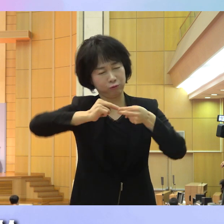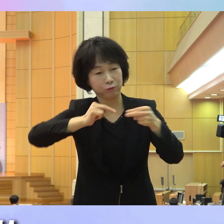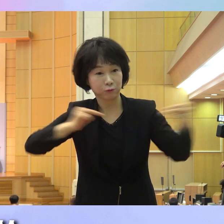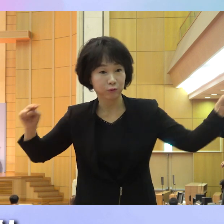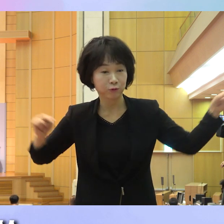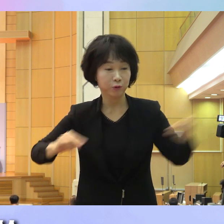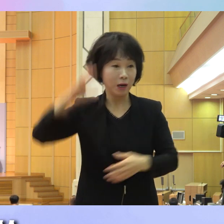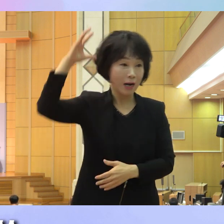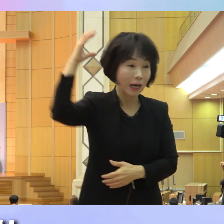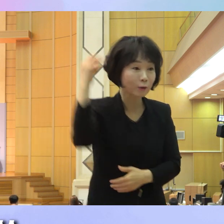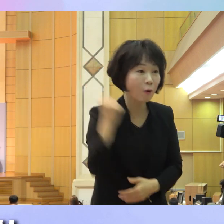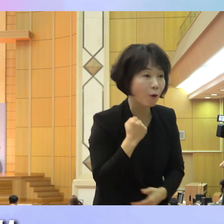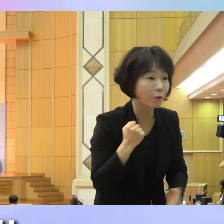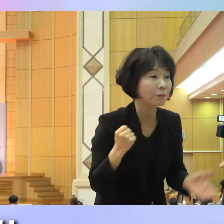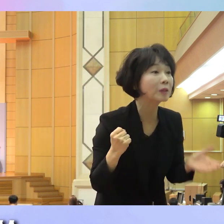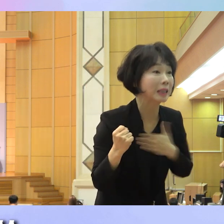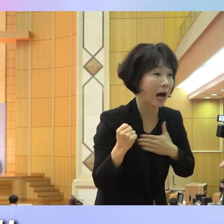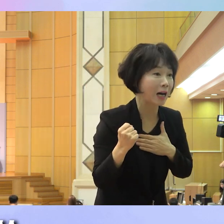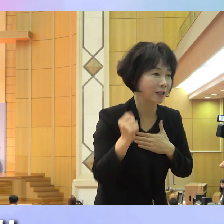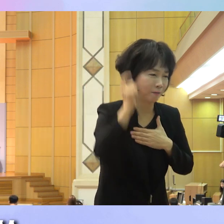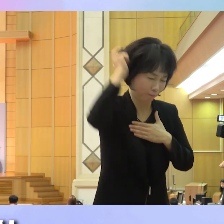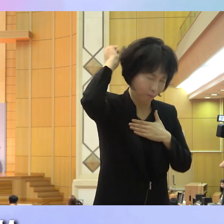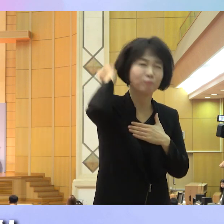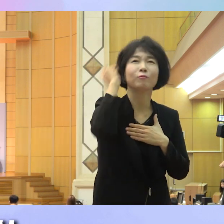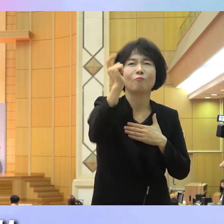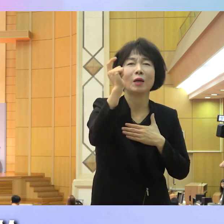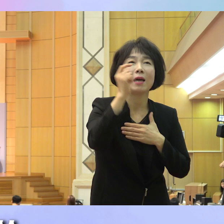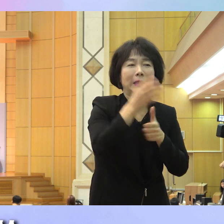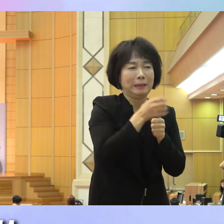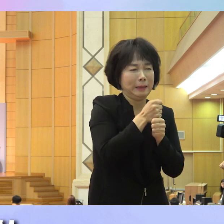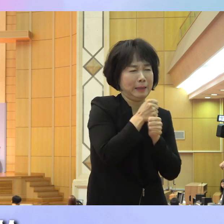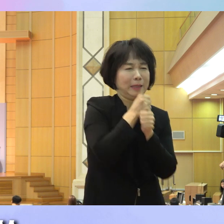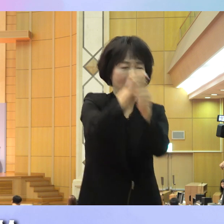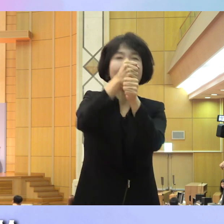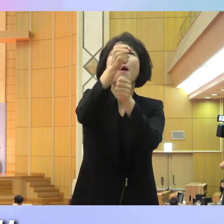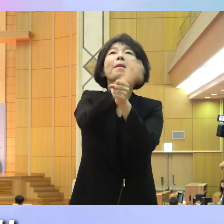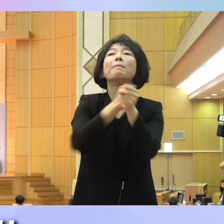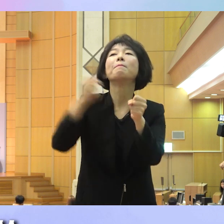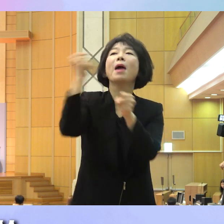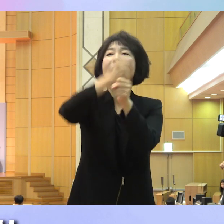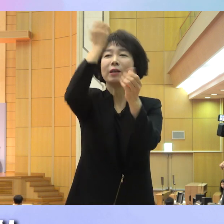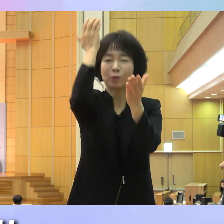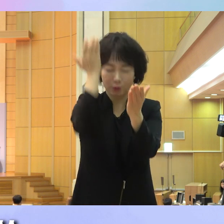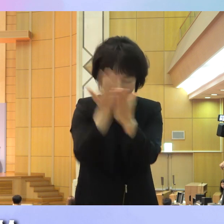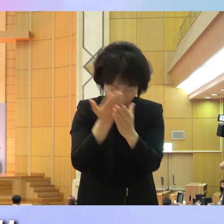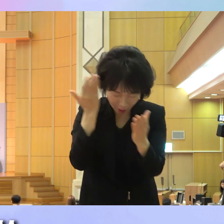사랑의 줄로 나를 굳게